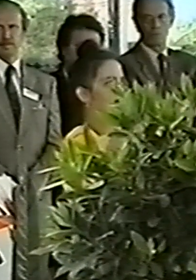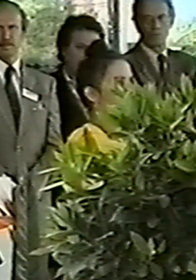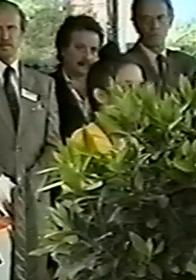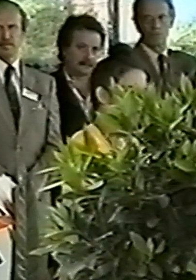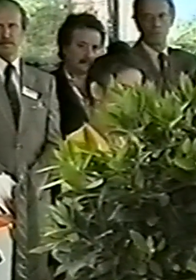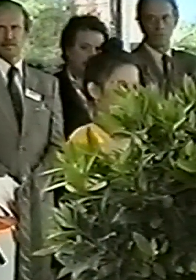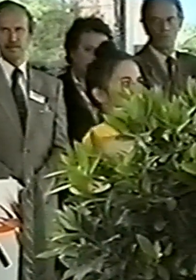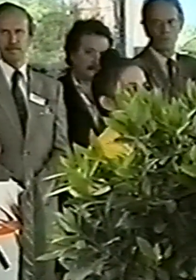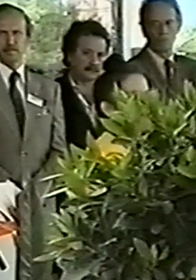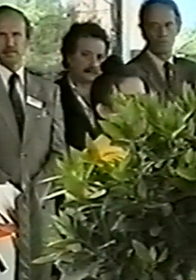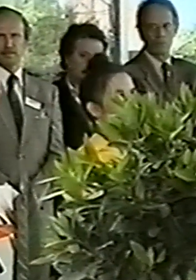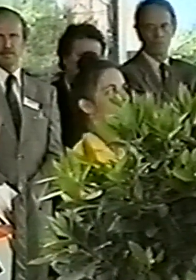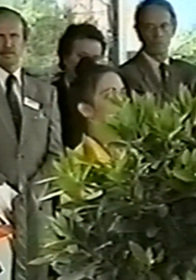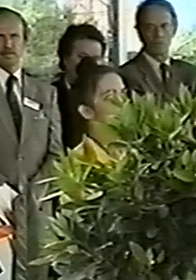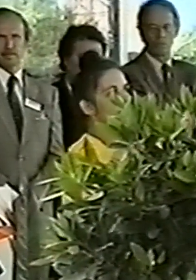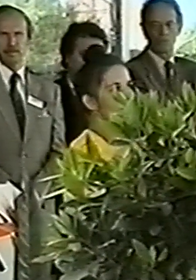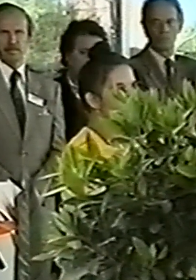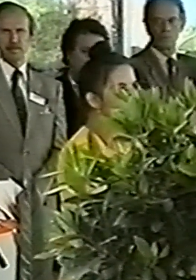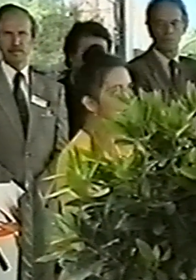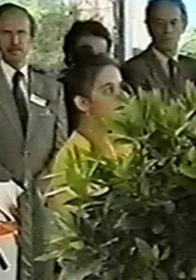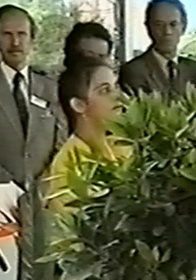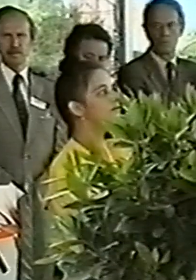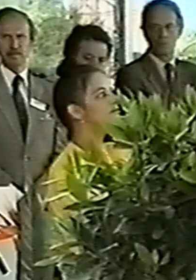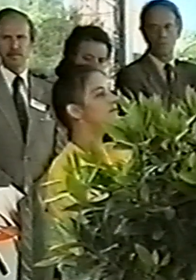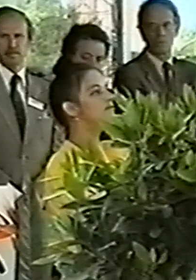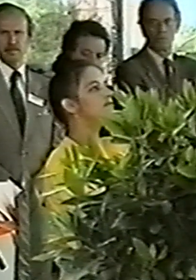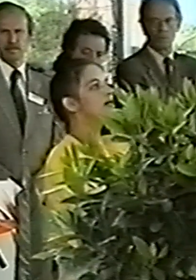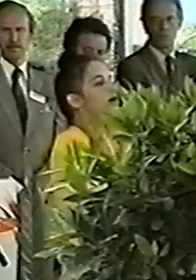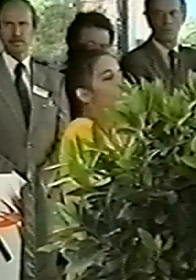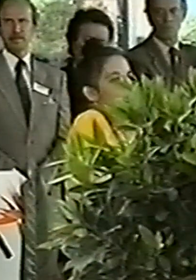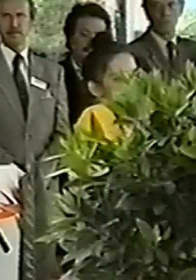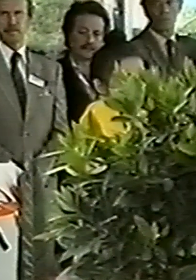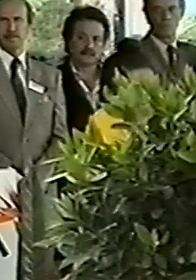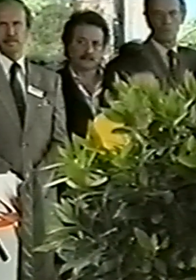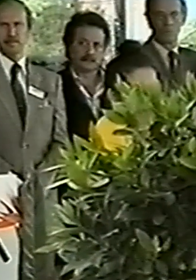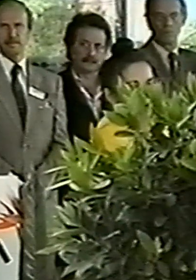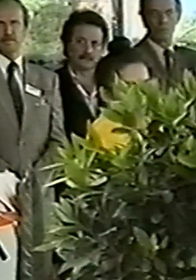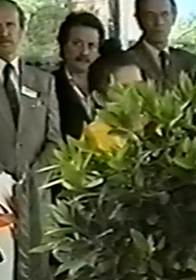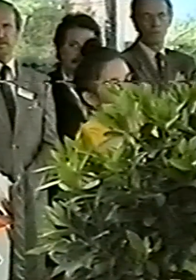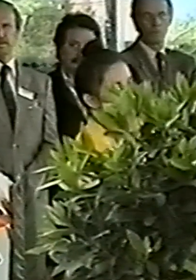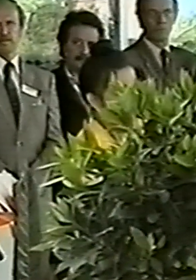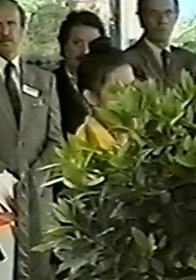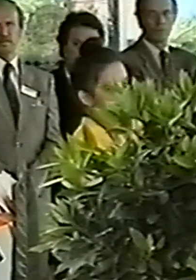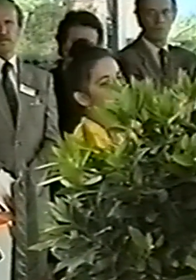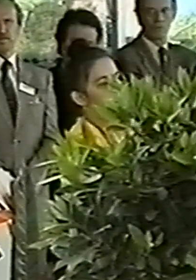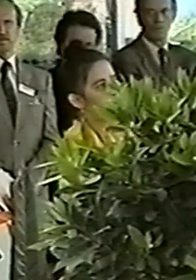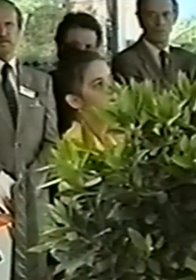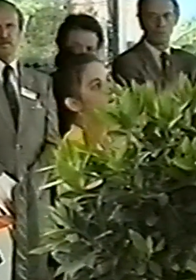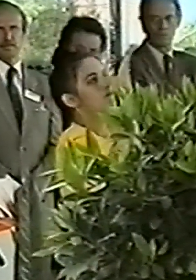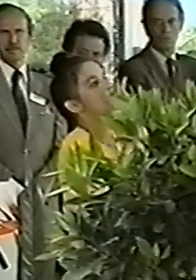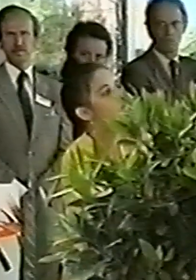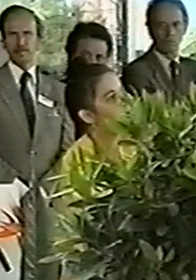encore plus de place et qui fait plus grand, ici on fait mieux, on fait plus beau, on fait